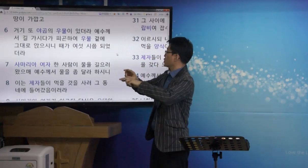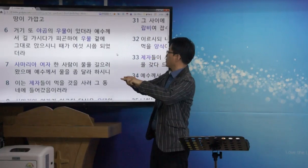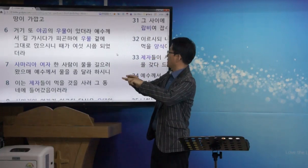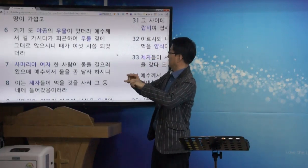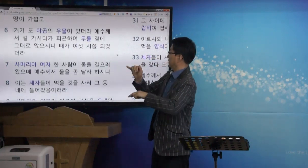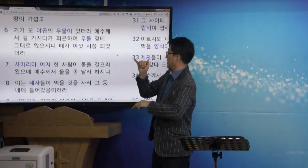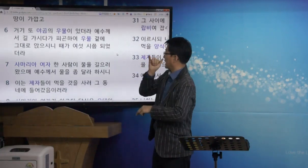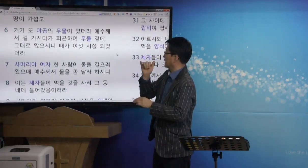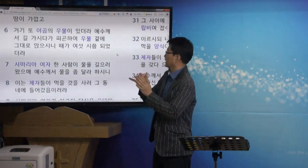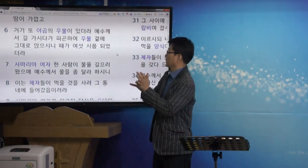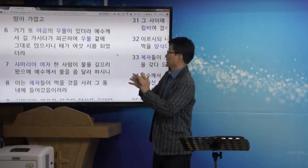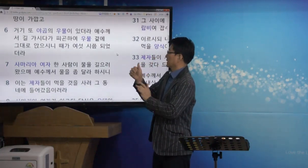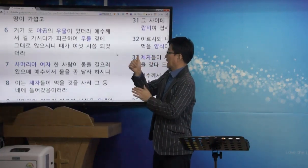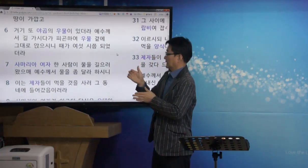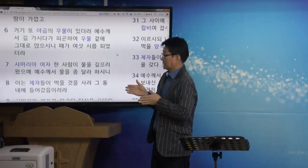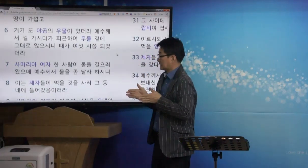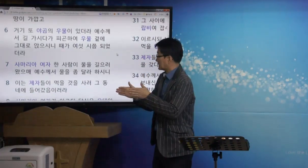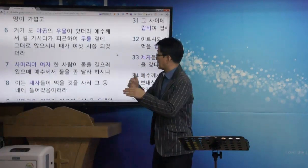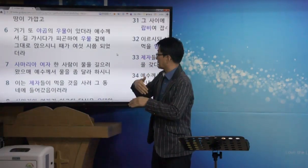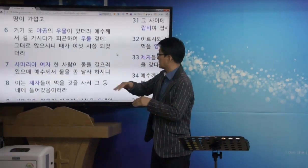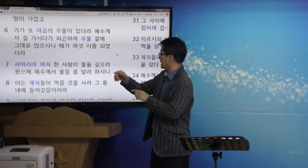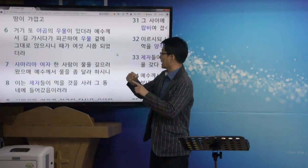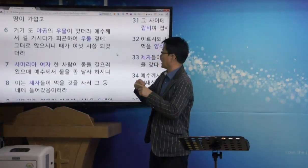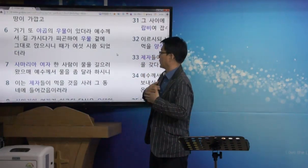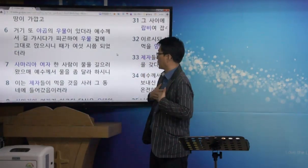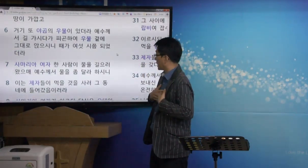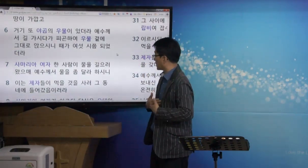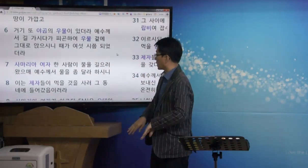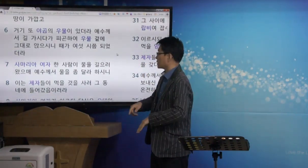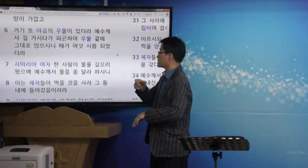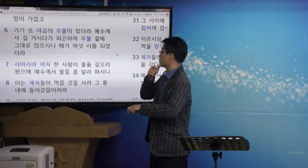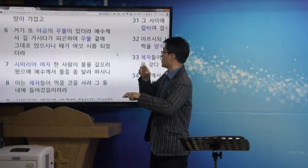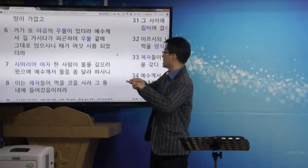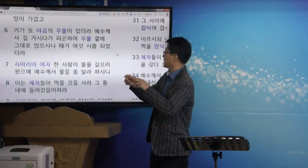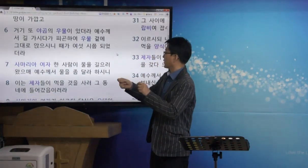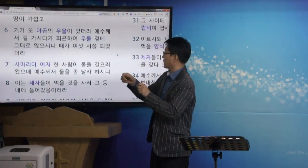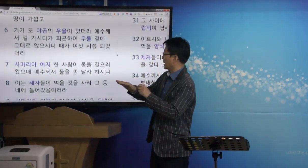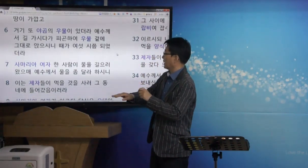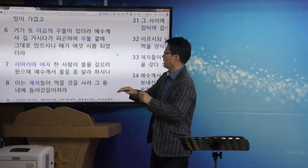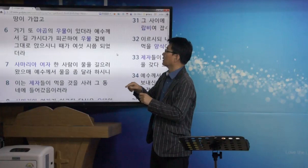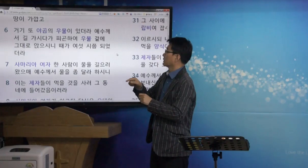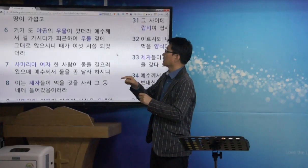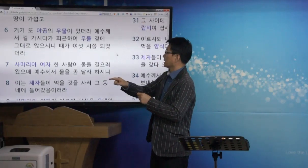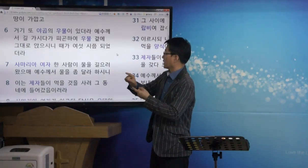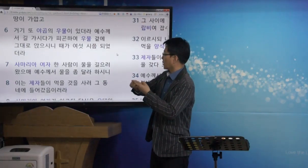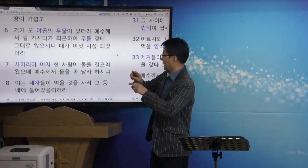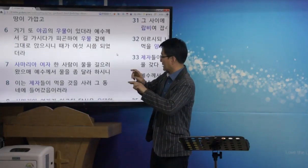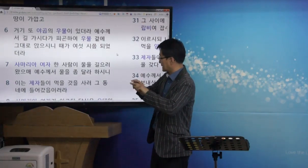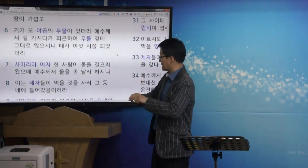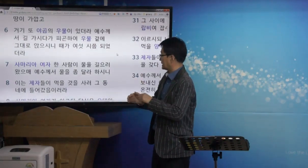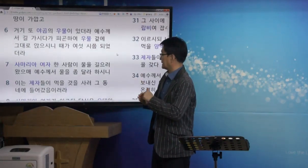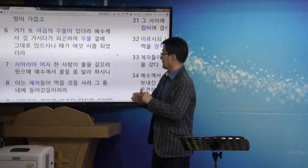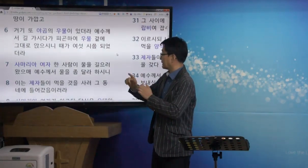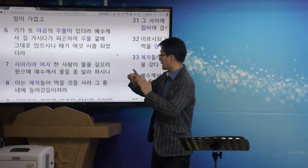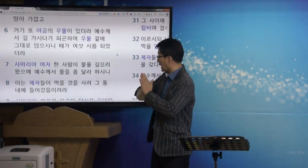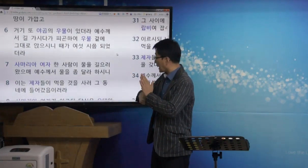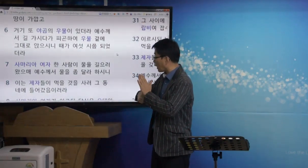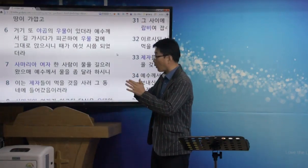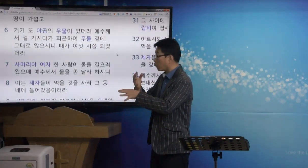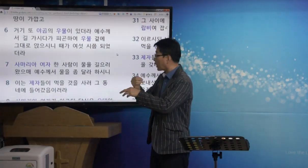거기 또 야곱의 우물이 있더라. 예수께서 길 가시다가 피곤하여 우물 곁에 그대로 앉아 있으시니